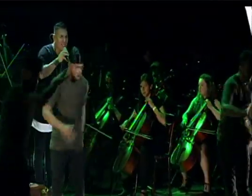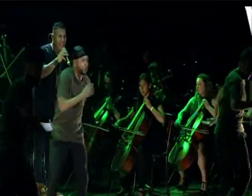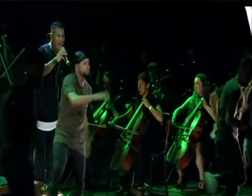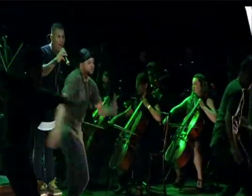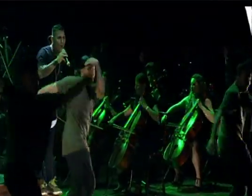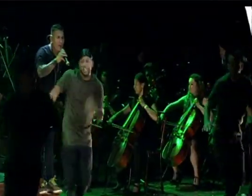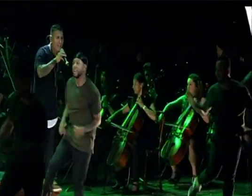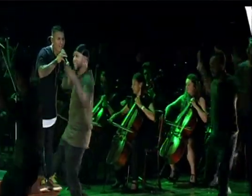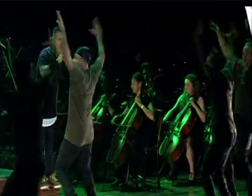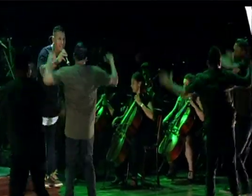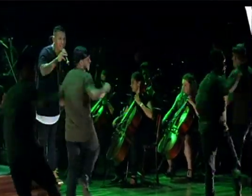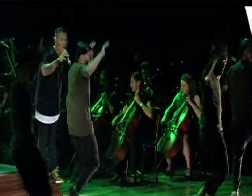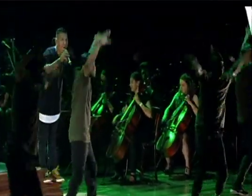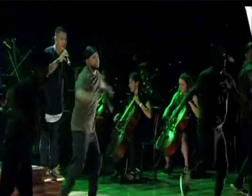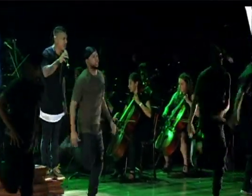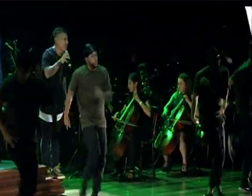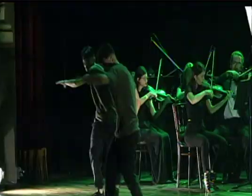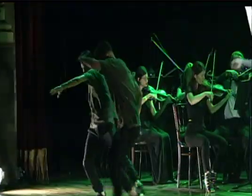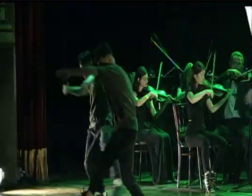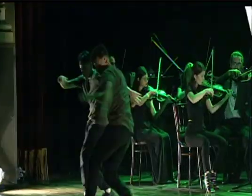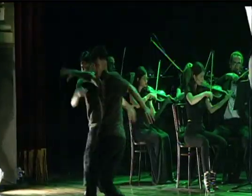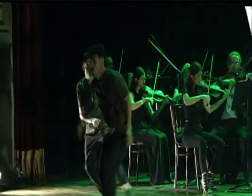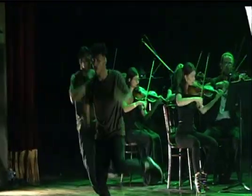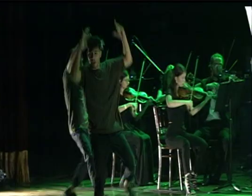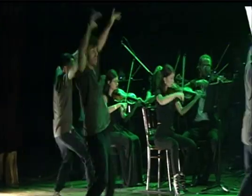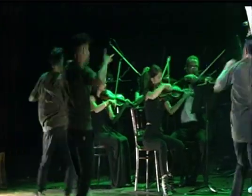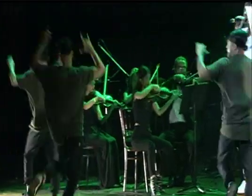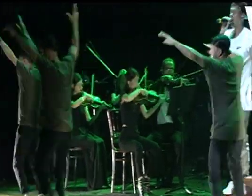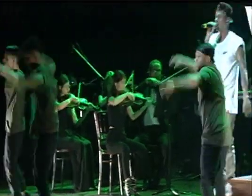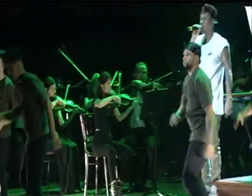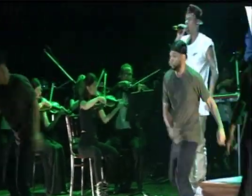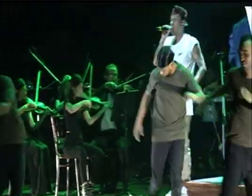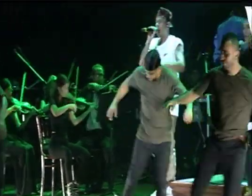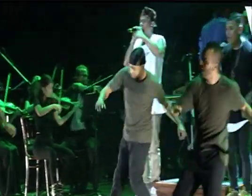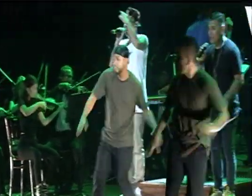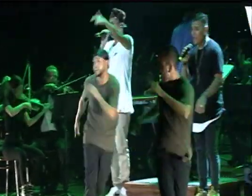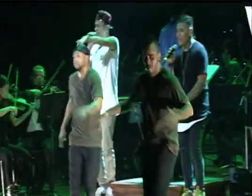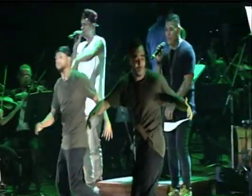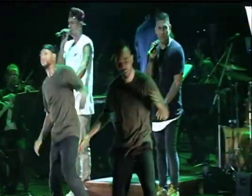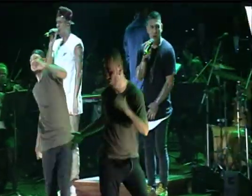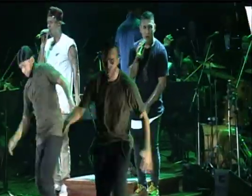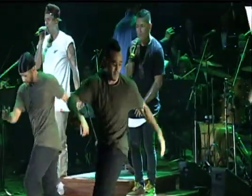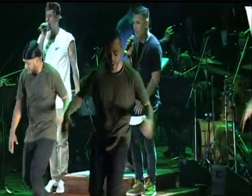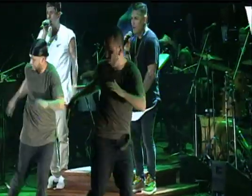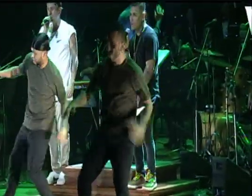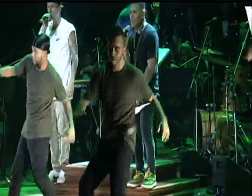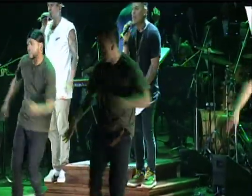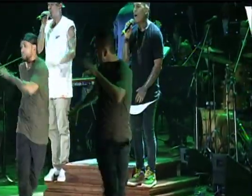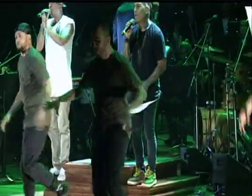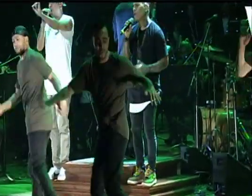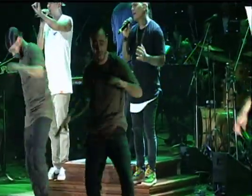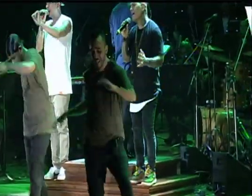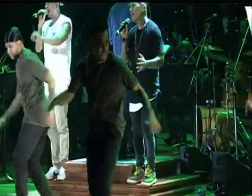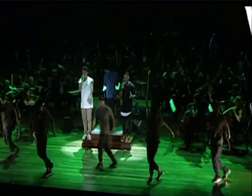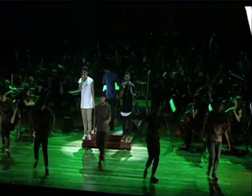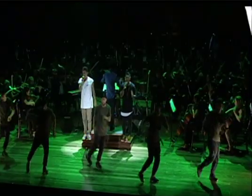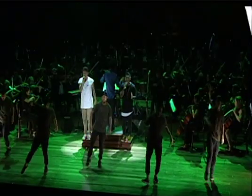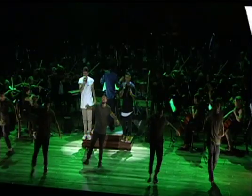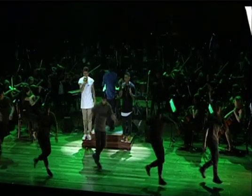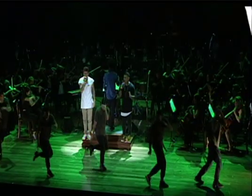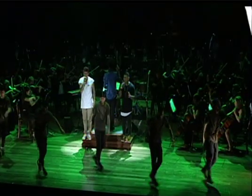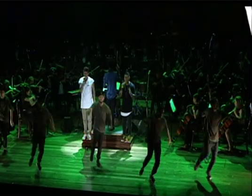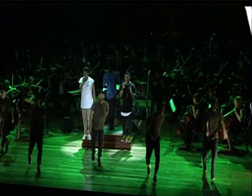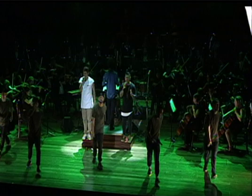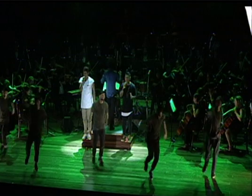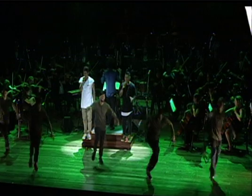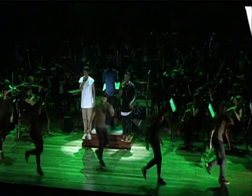la esquina o en el callejón. Mira tu lengua, bro, el tiempo es cómelo. Porque la calle